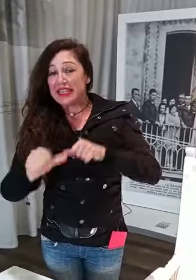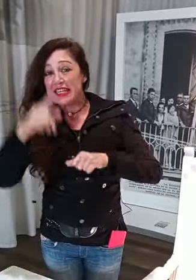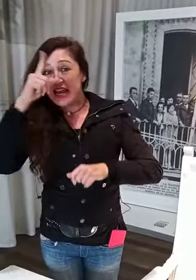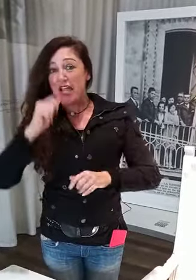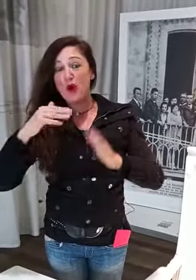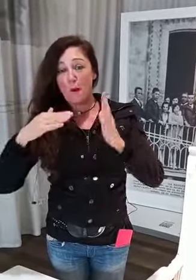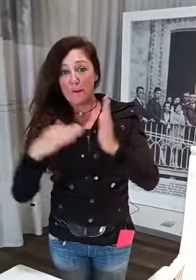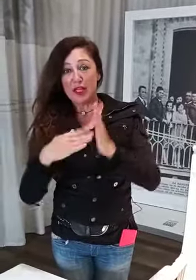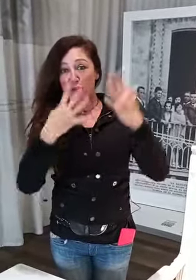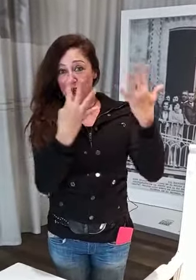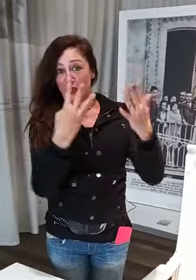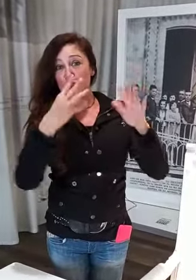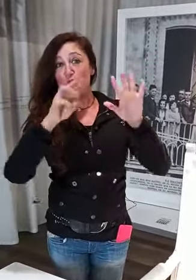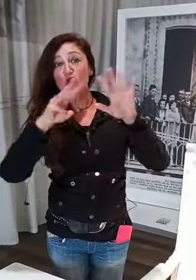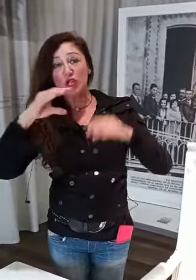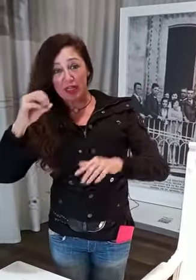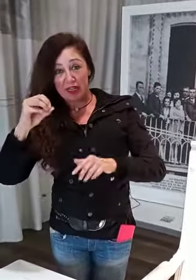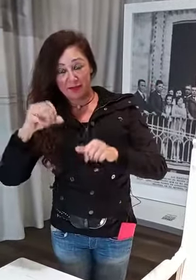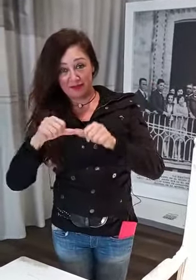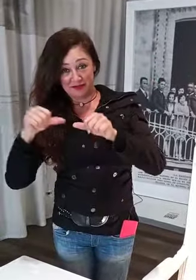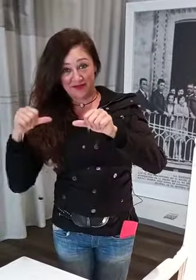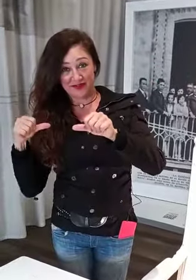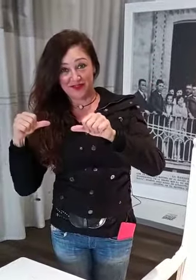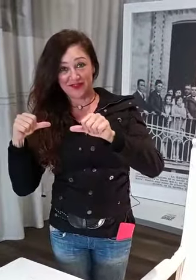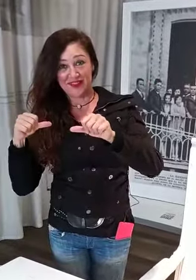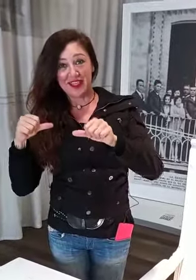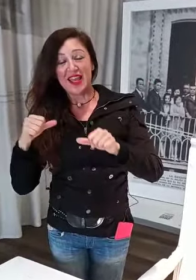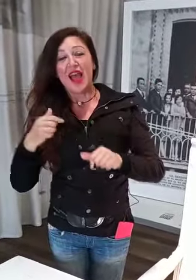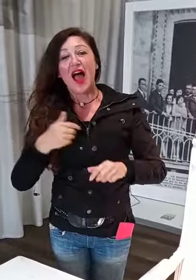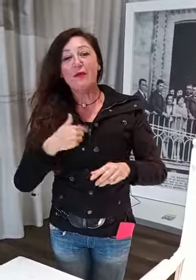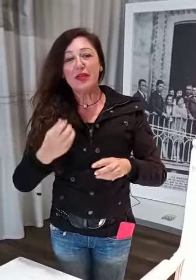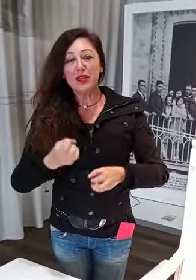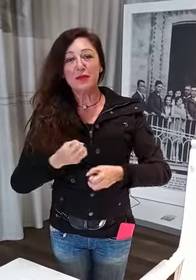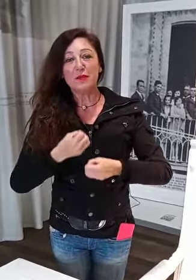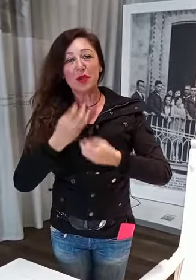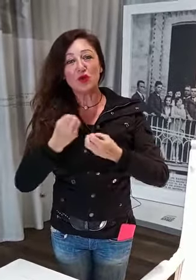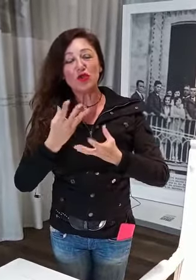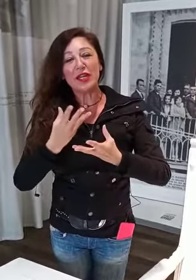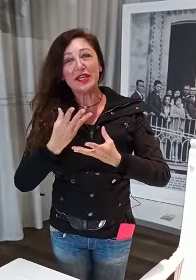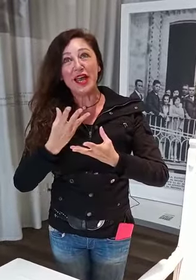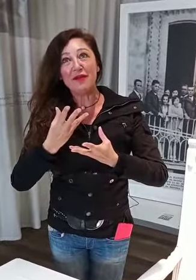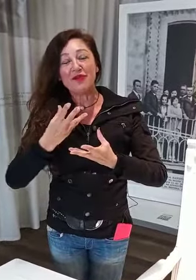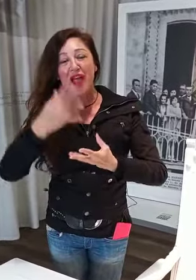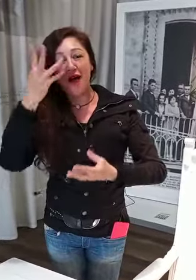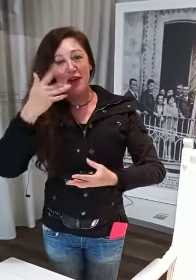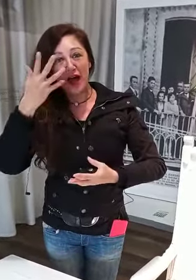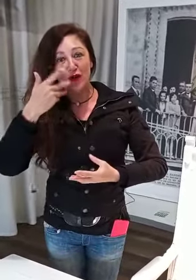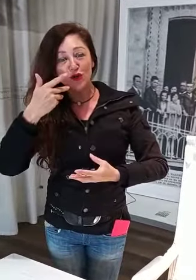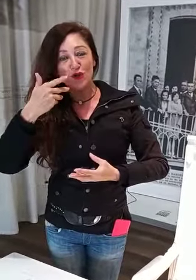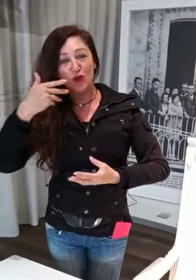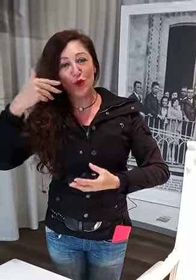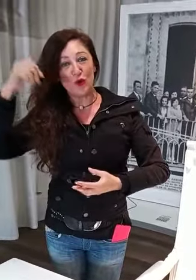Desde el año 1980, a mí me gustaría hablaros de